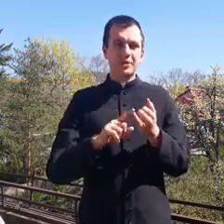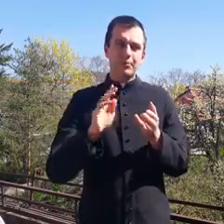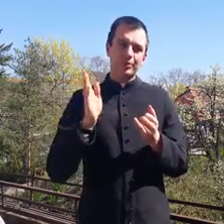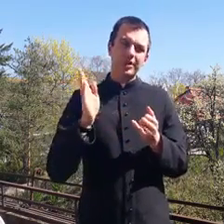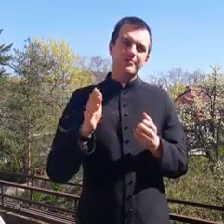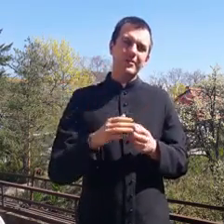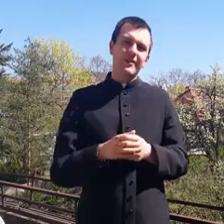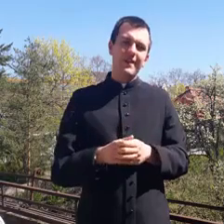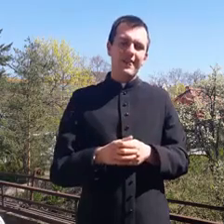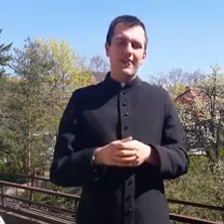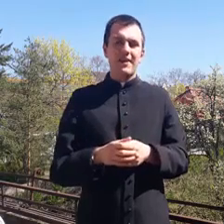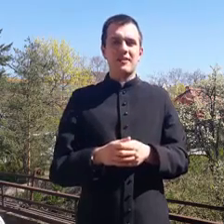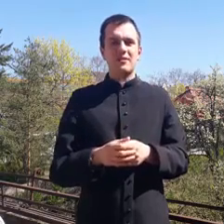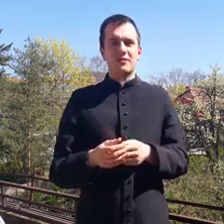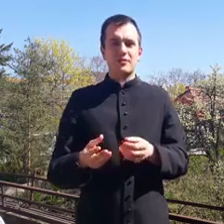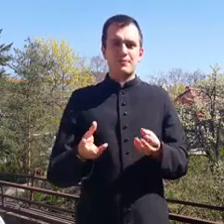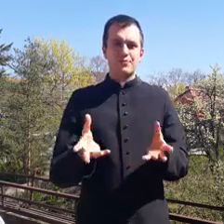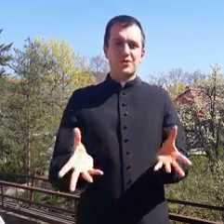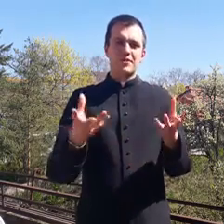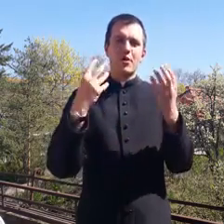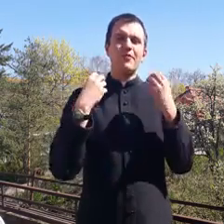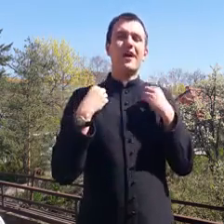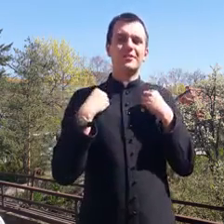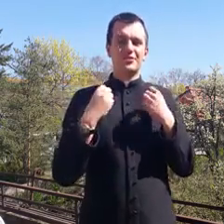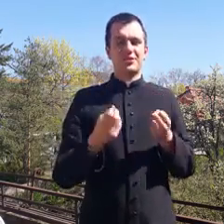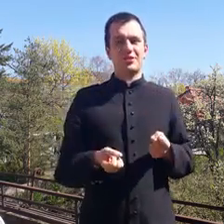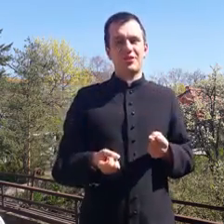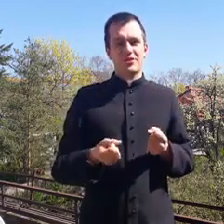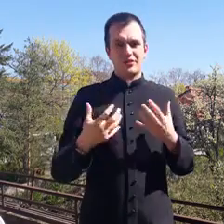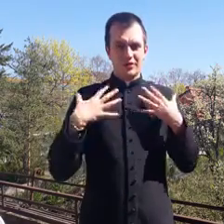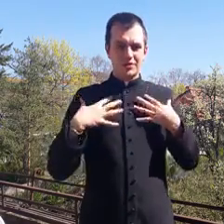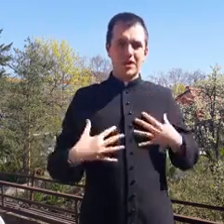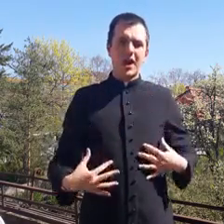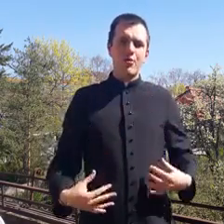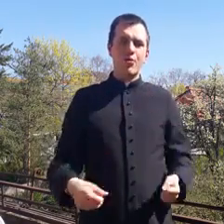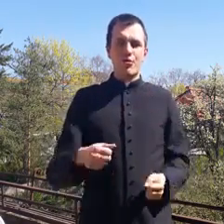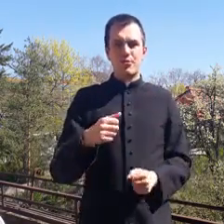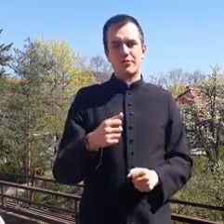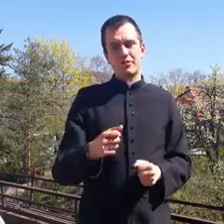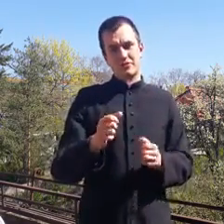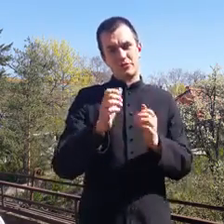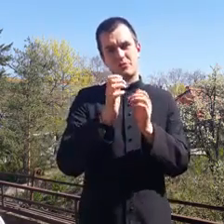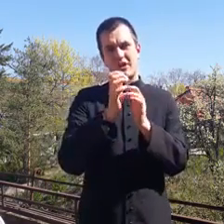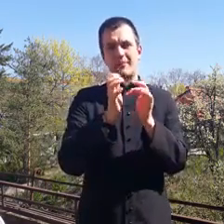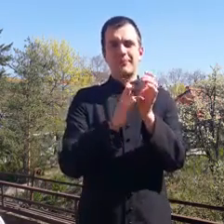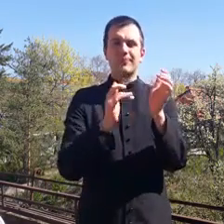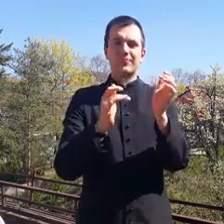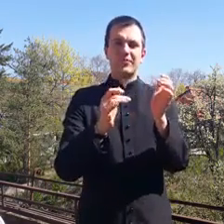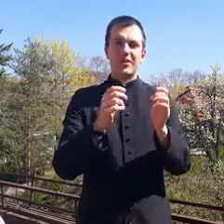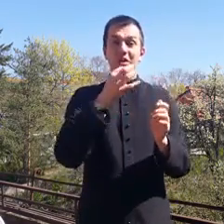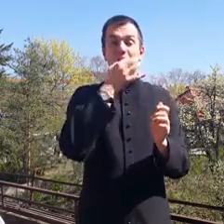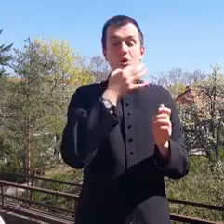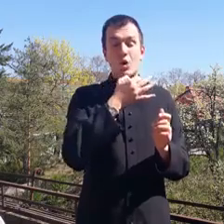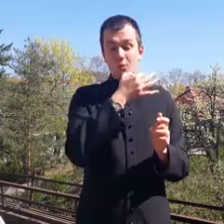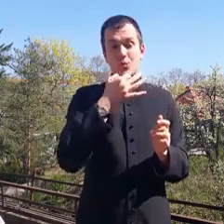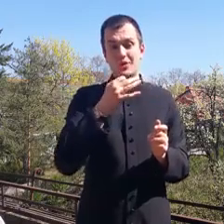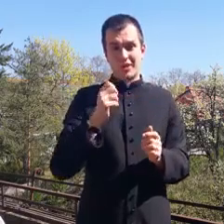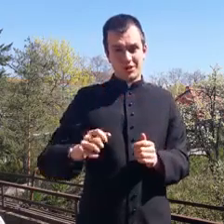potem przyjmować ciało chrystusa komunię